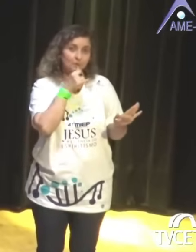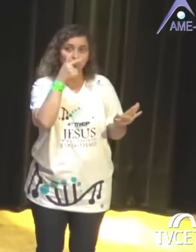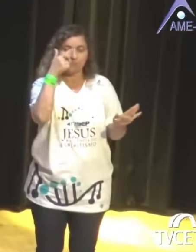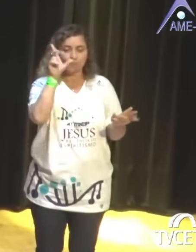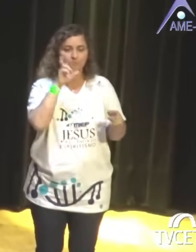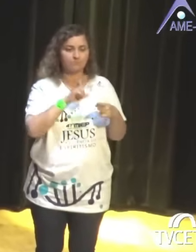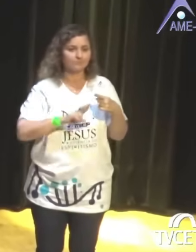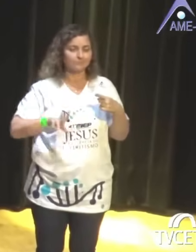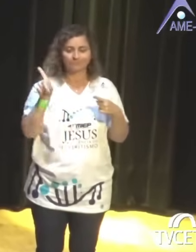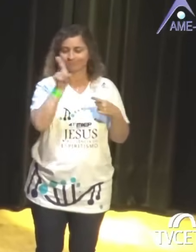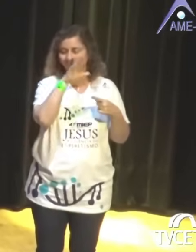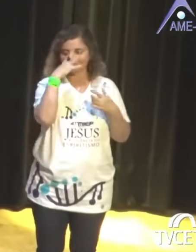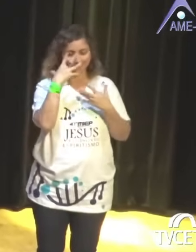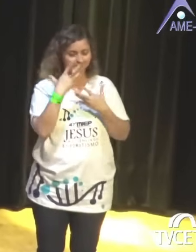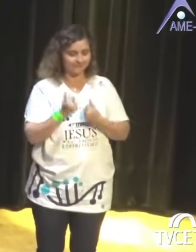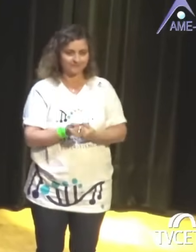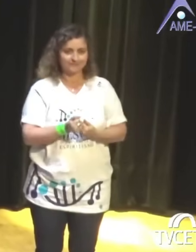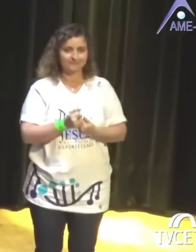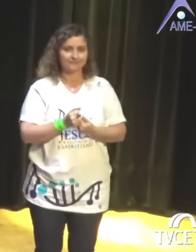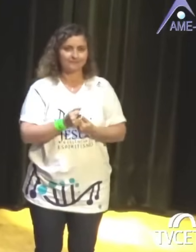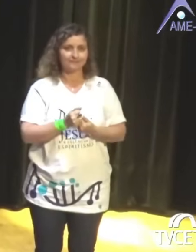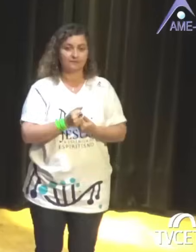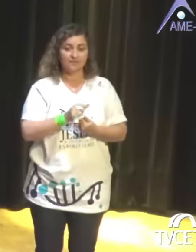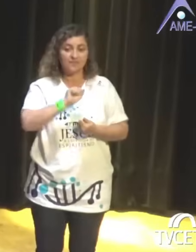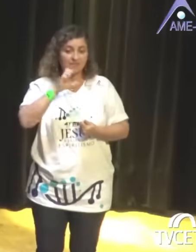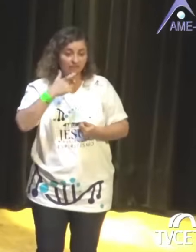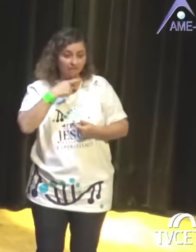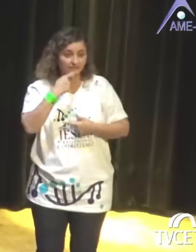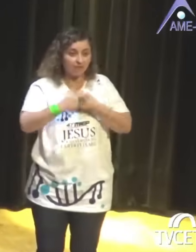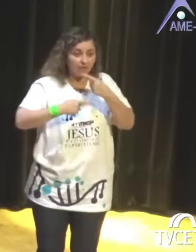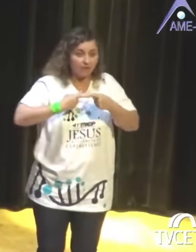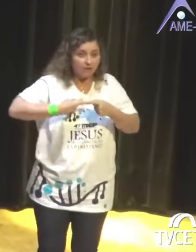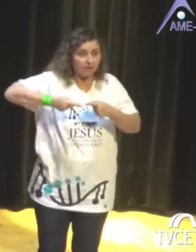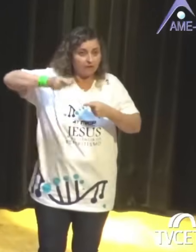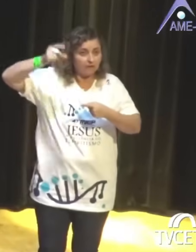200 anos atrás eu seria queimado vivo